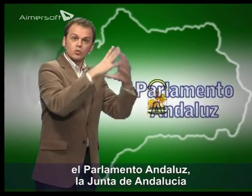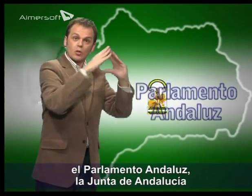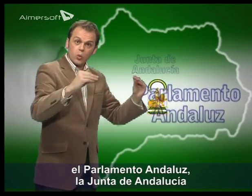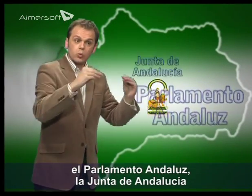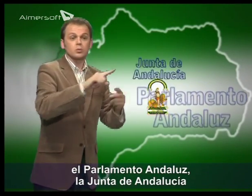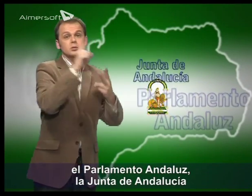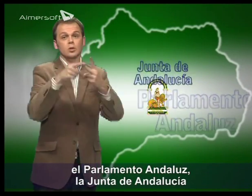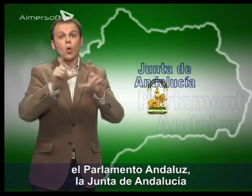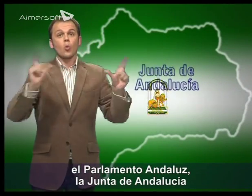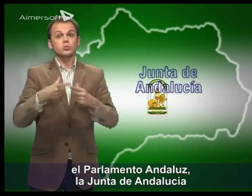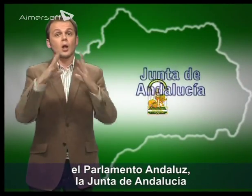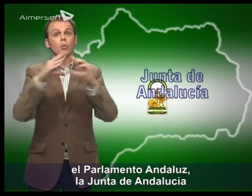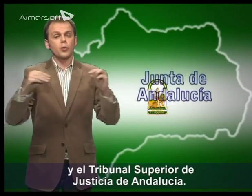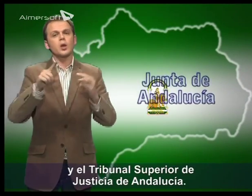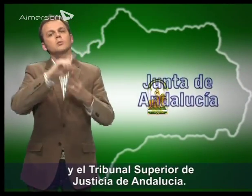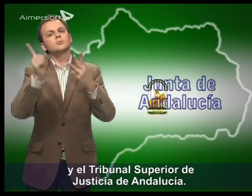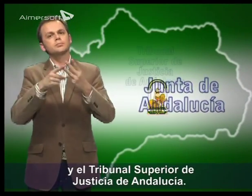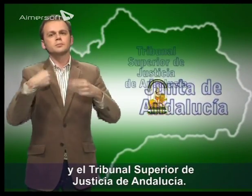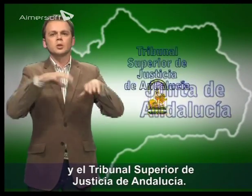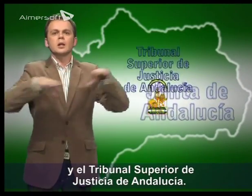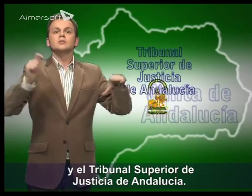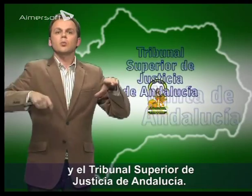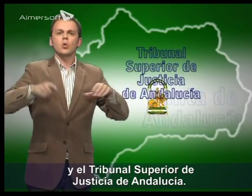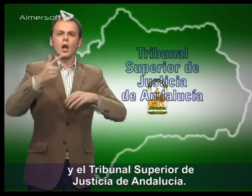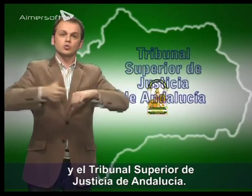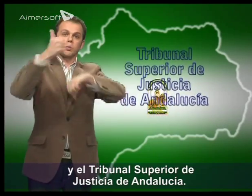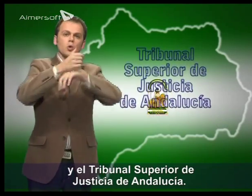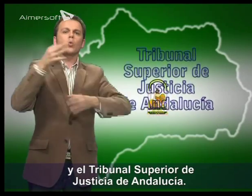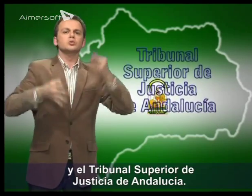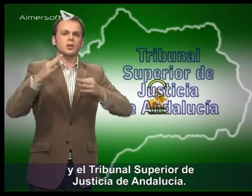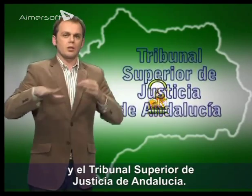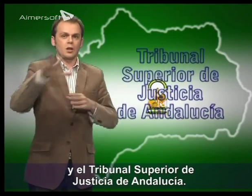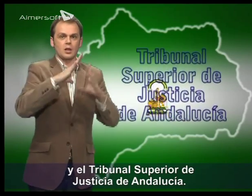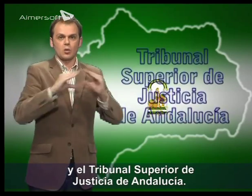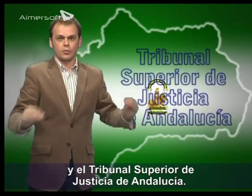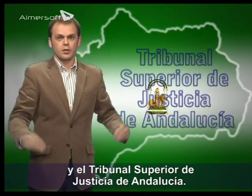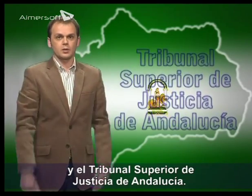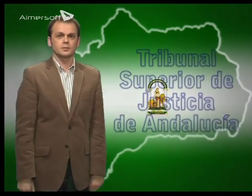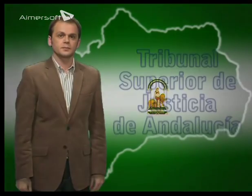andaluz, la Junta de Andalucía y el Tribunal Superior de Justicia de Andalucía.